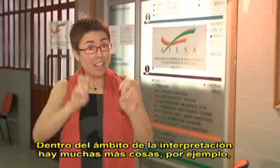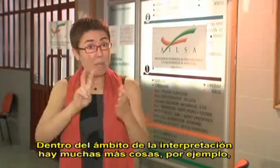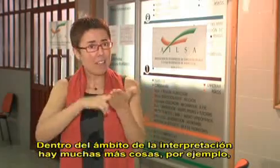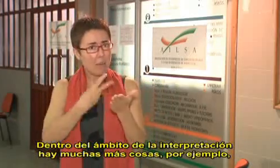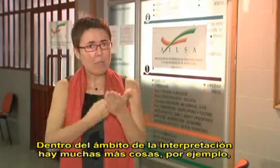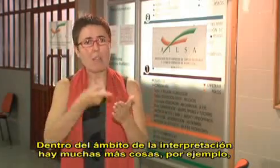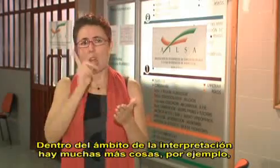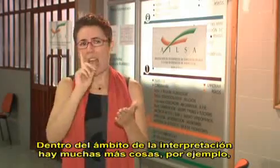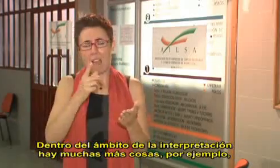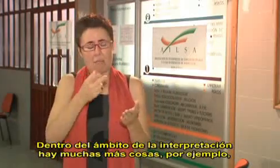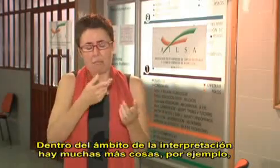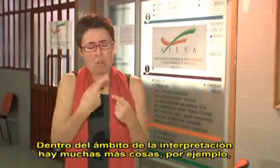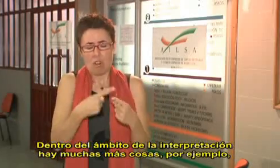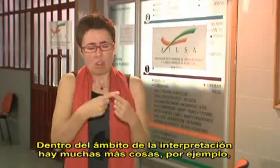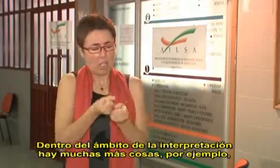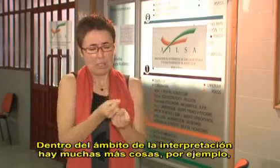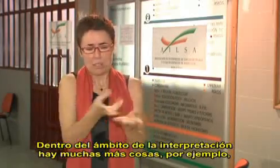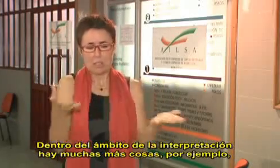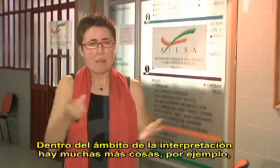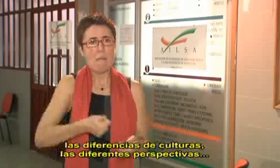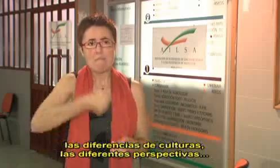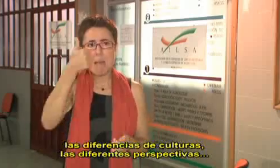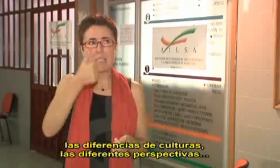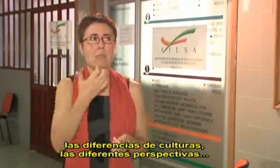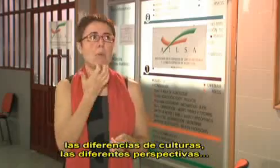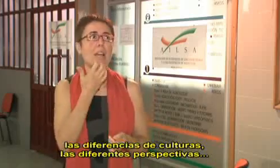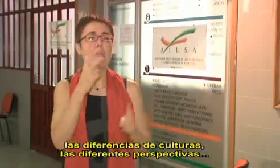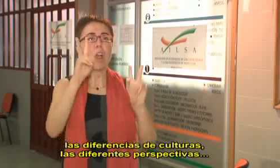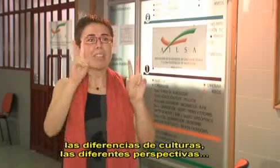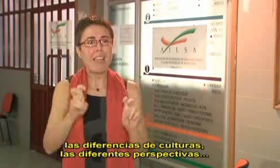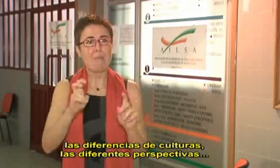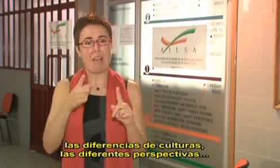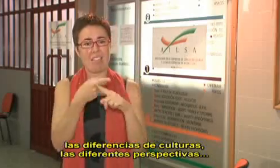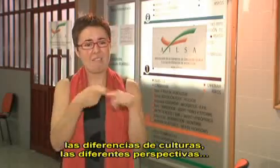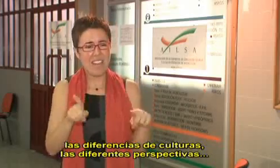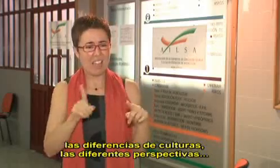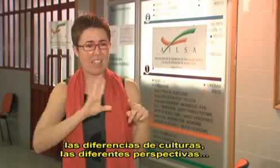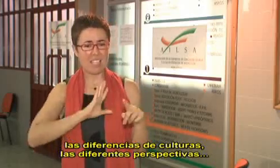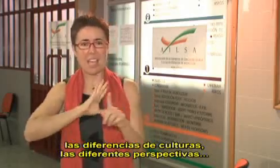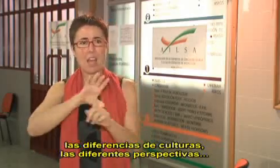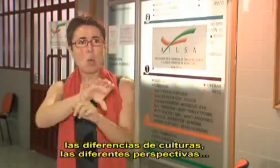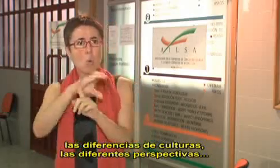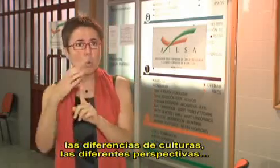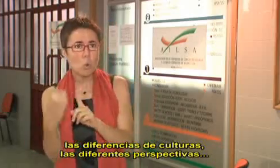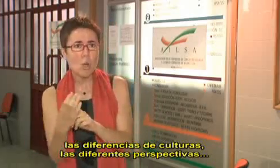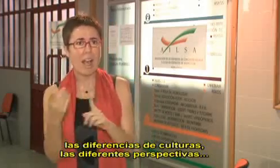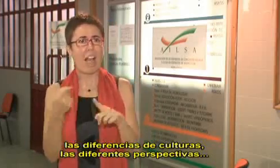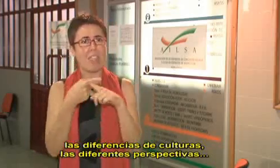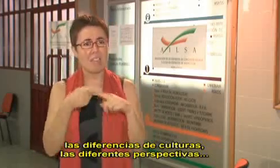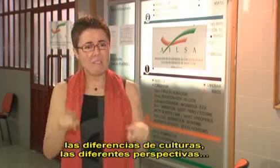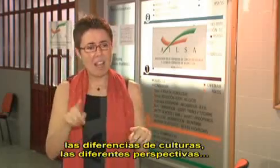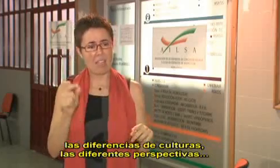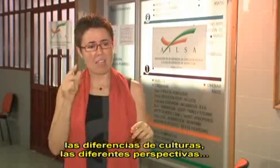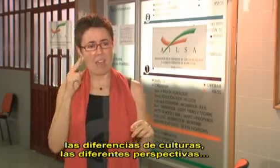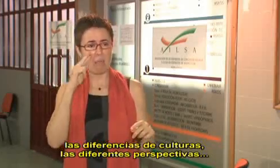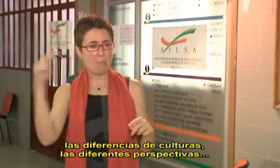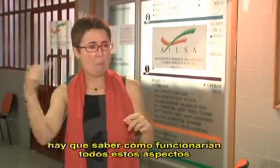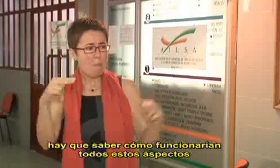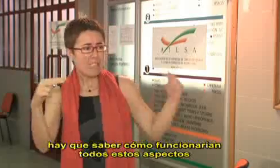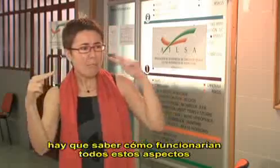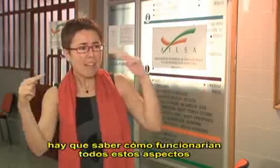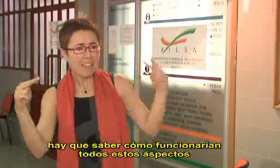interpretación hay muchas más cosas, por ejemplo, las diferencias de culturas, las diferentes perspectivas.